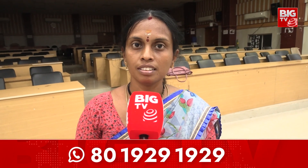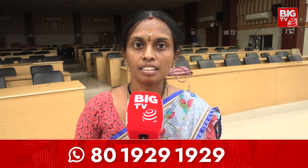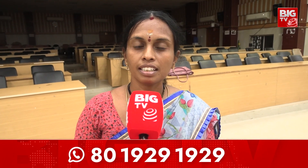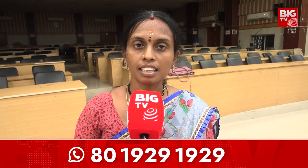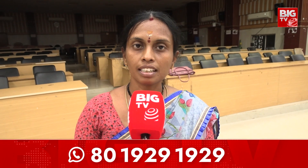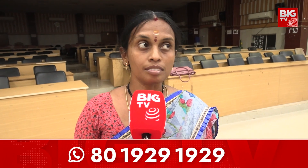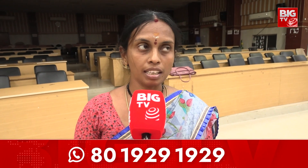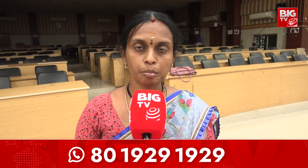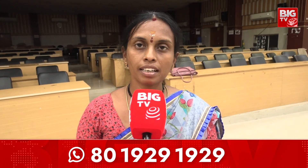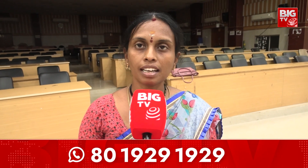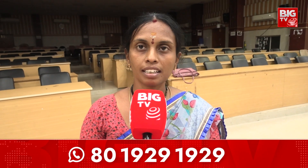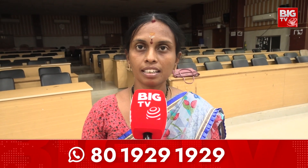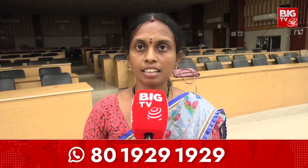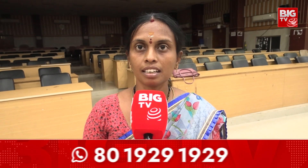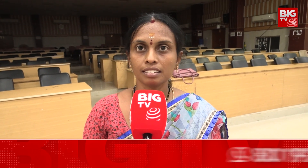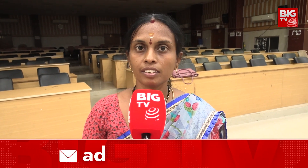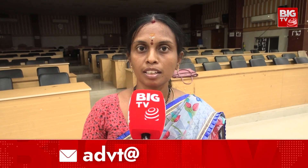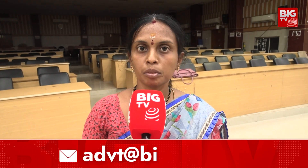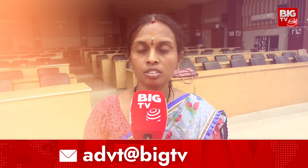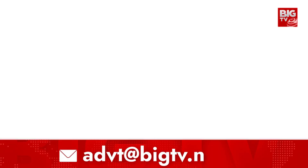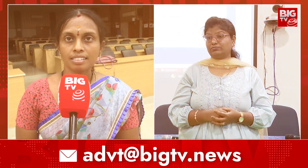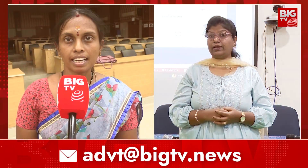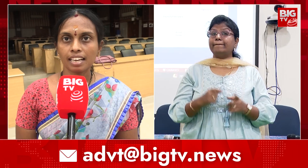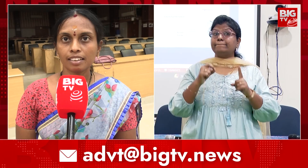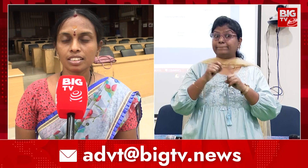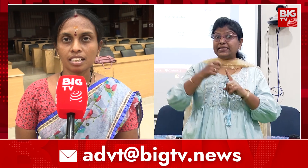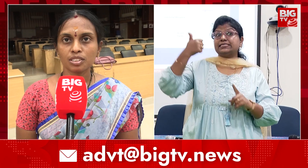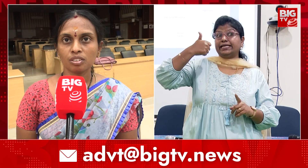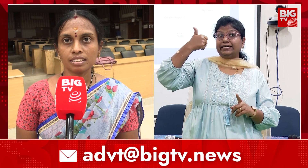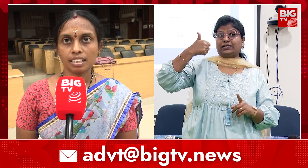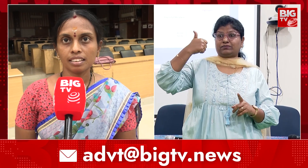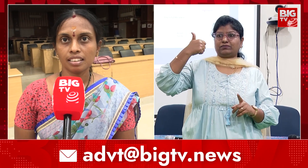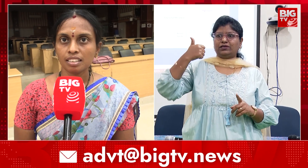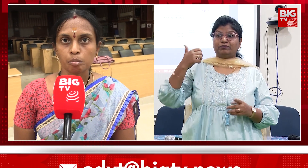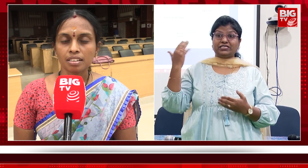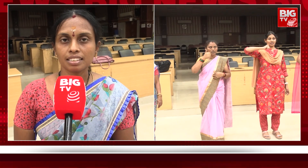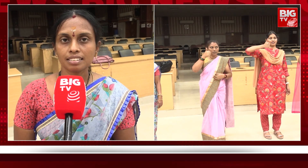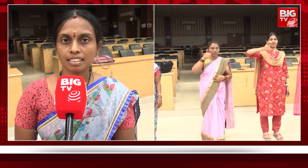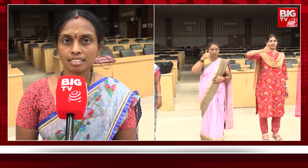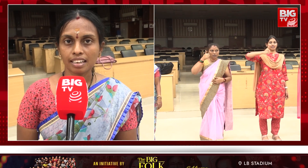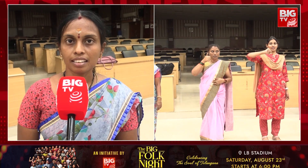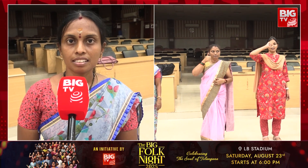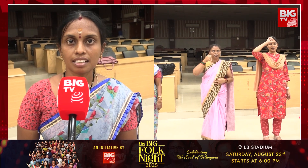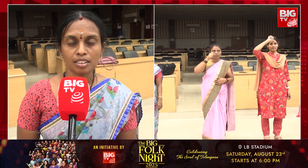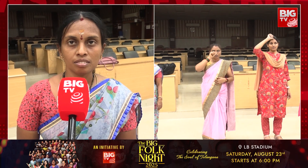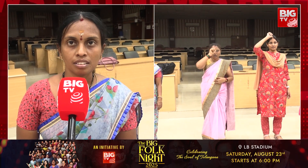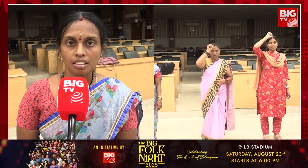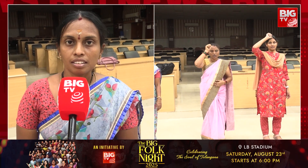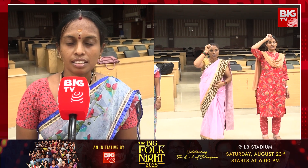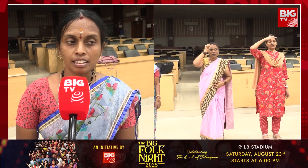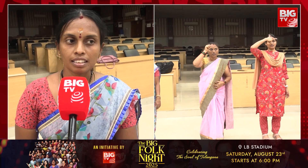వచ్చాను. నేను ఇక్కడ కరీంనగర్ కలెక్టరేట్ ఆధ్వర్యంలో సైన్ లాంగ్వేజ్ నేర్చుకోవడం జరిగింది. మాకు 6 days ట్రైనింగ్